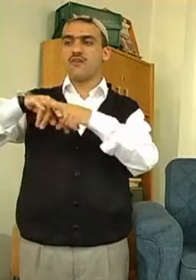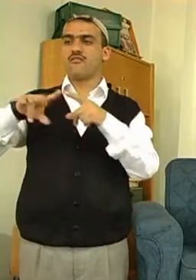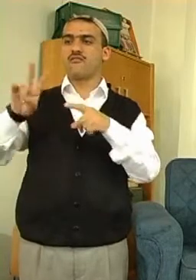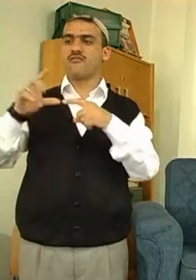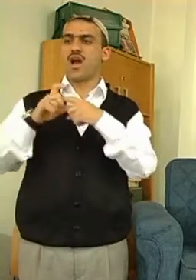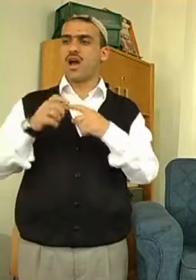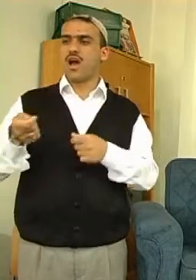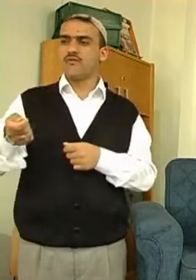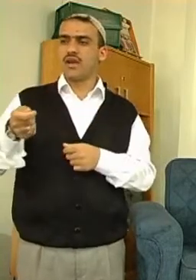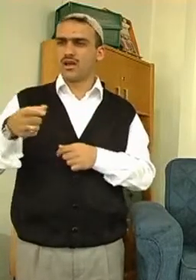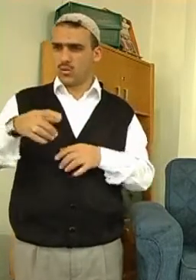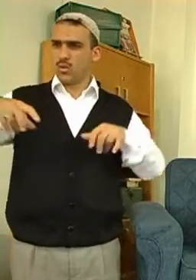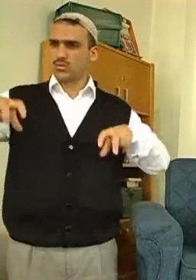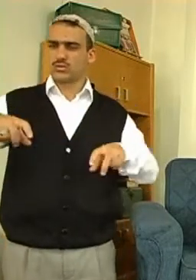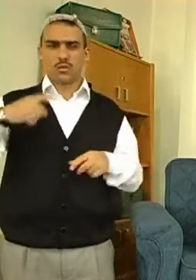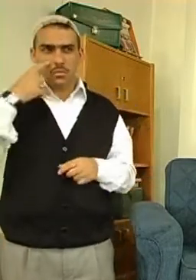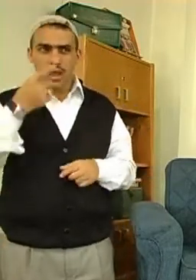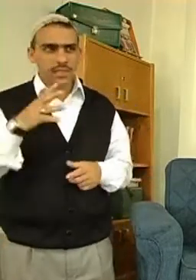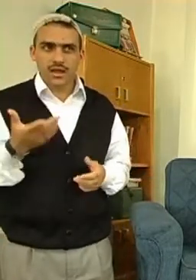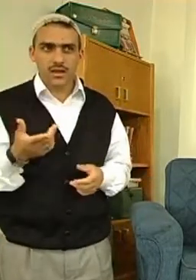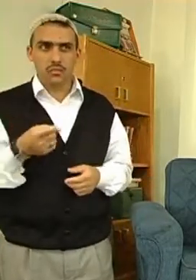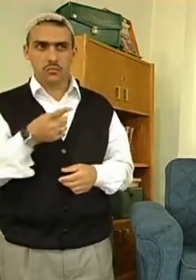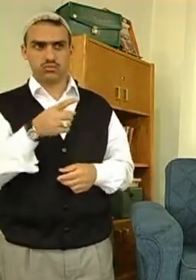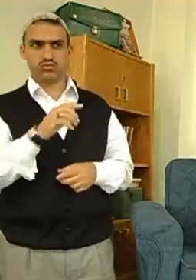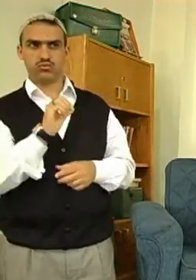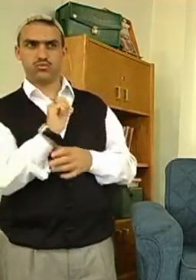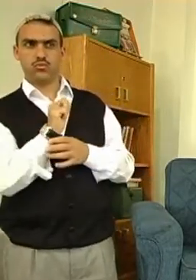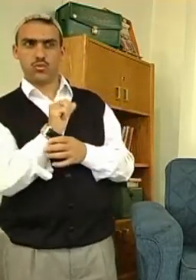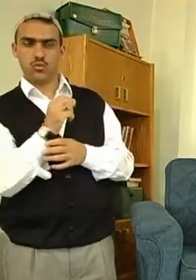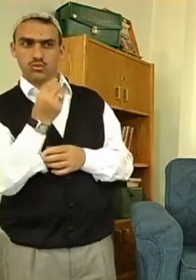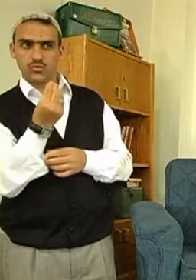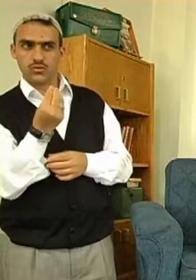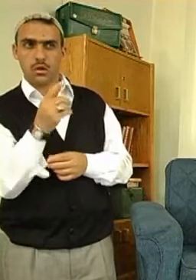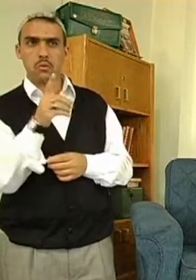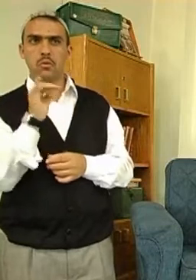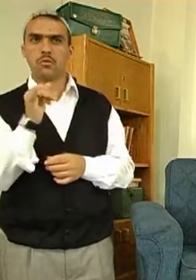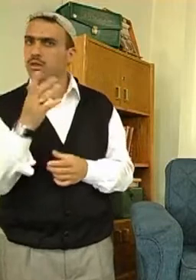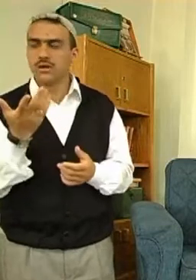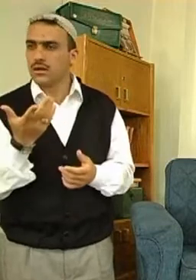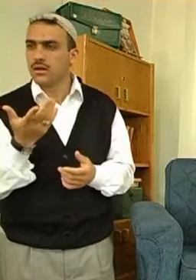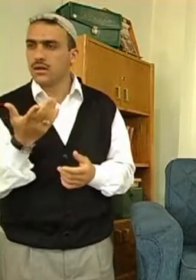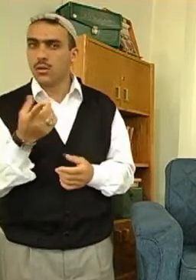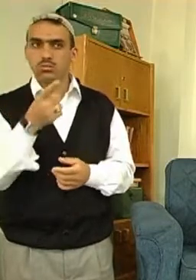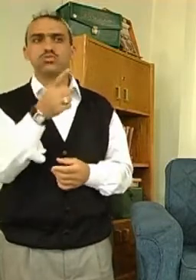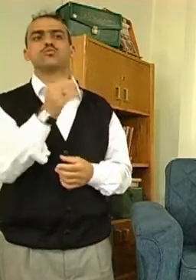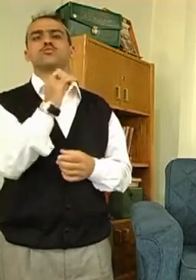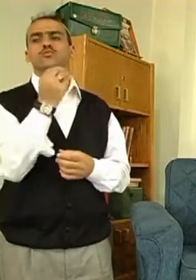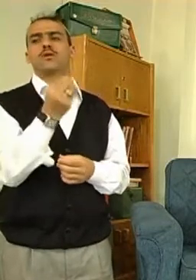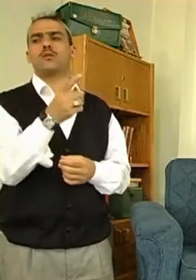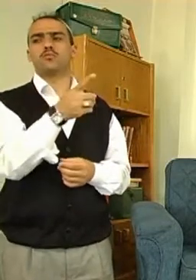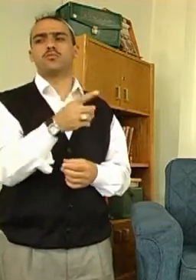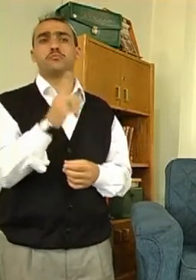iyi müşterimizdir. Niye? Bir yaşında 20 çay içer. Bu bir şey yaramaz. Yeri bir çay içer, 3 saat oturur gider.